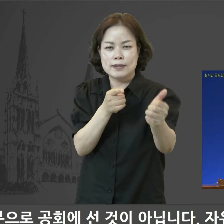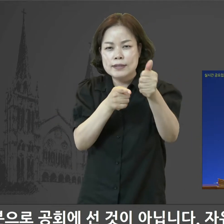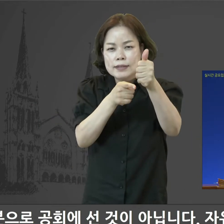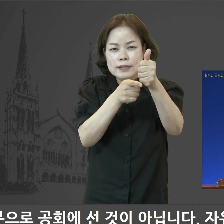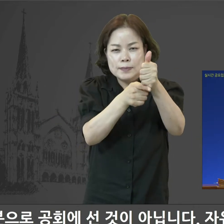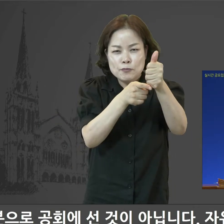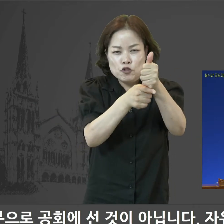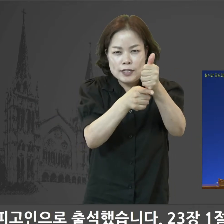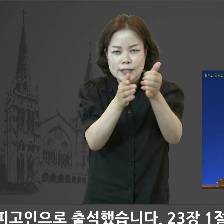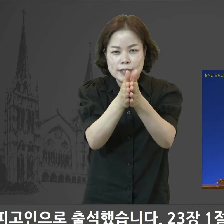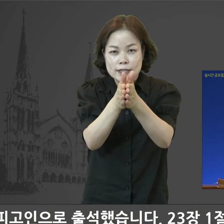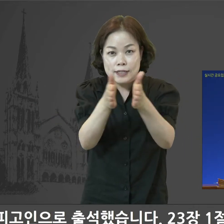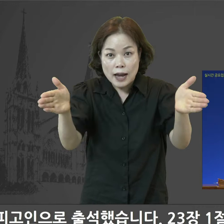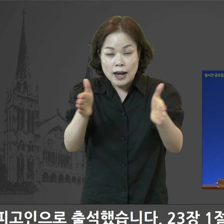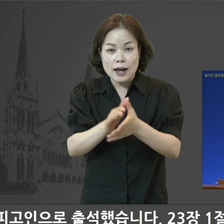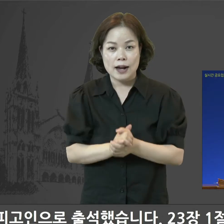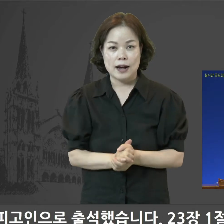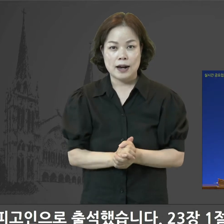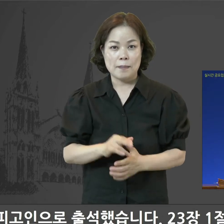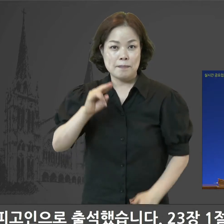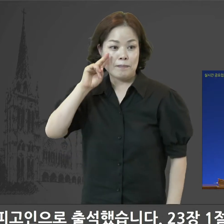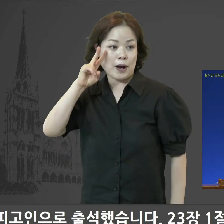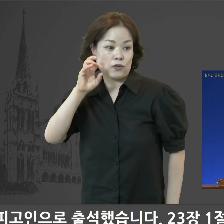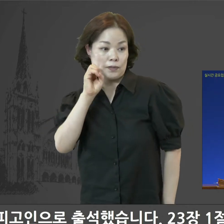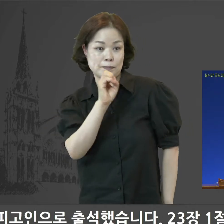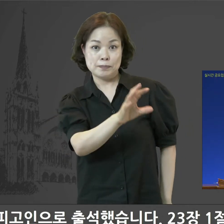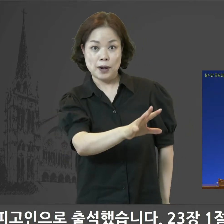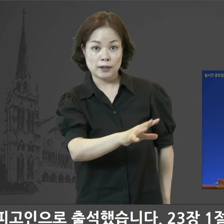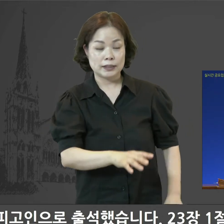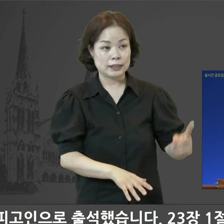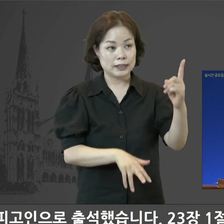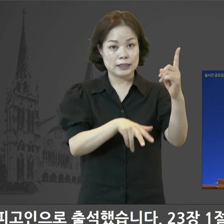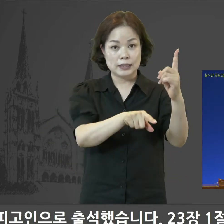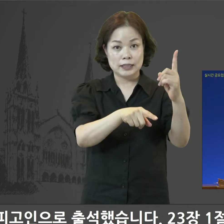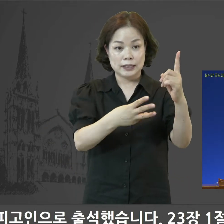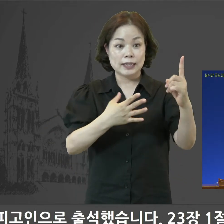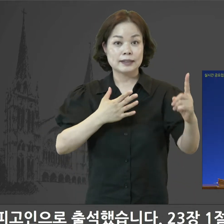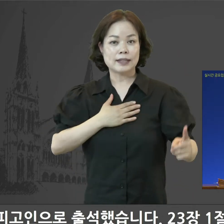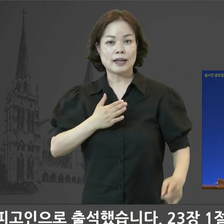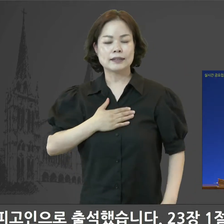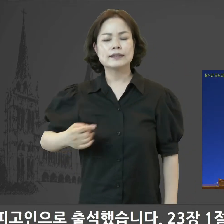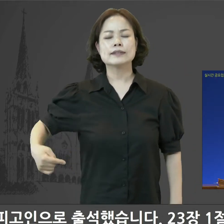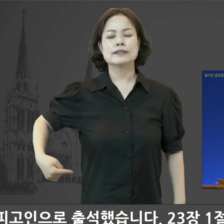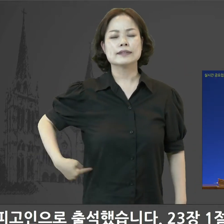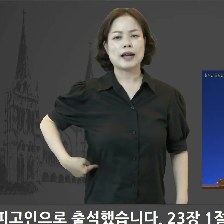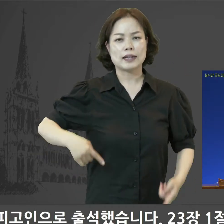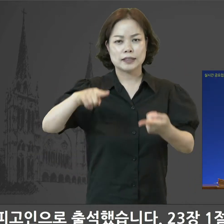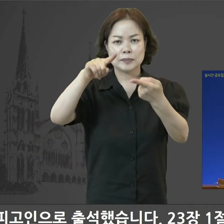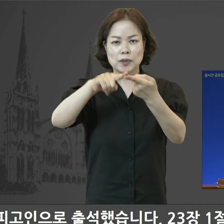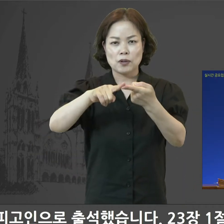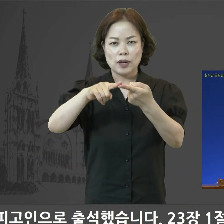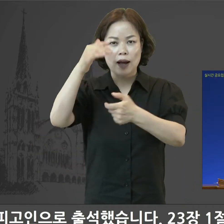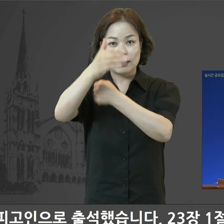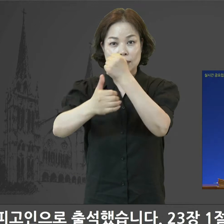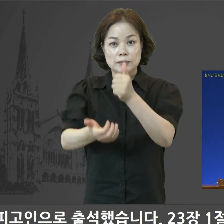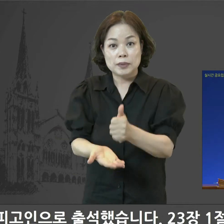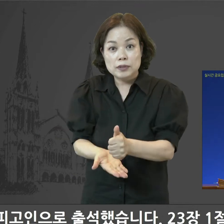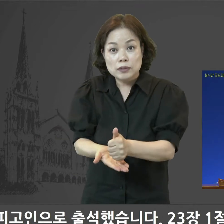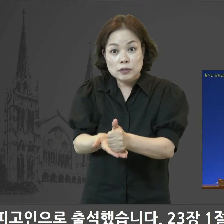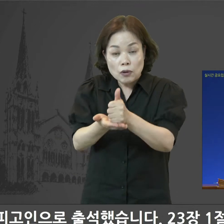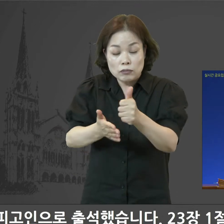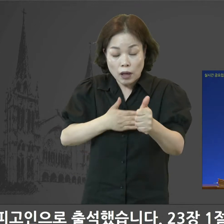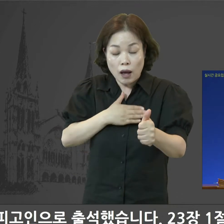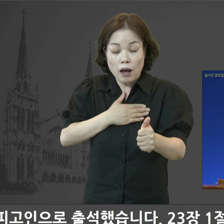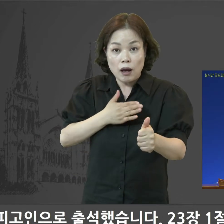시작이 됩니다. 바울이 먼저 얘기를 하죠. 1절에 보면 나는 양심을 따라 하나님을 섬겼다. 나는